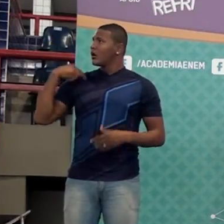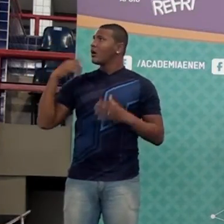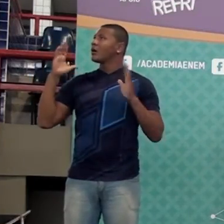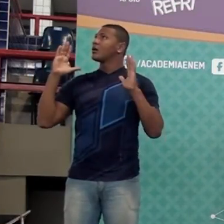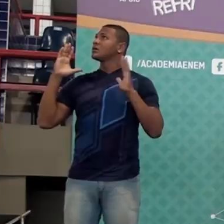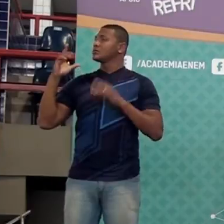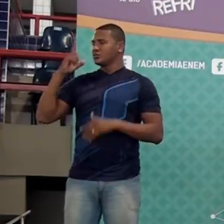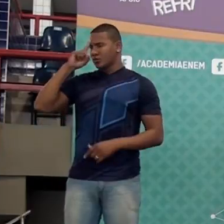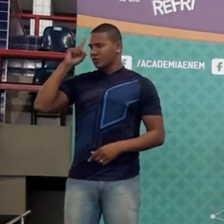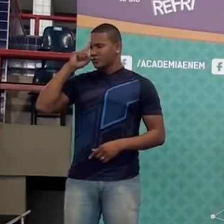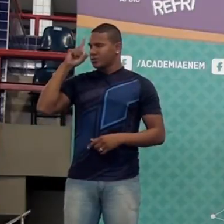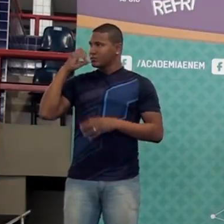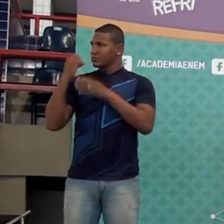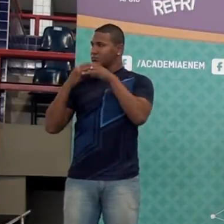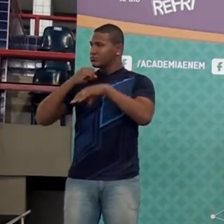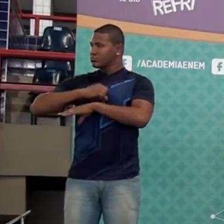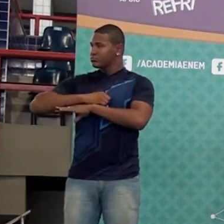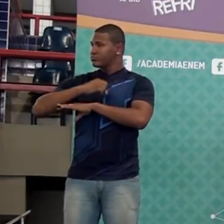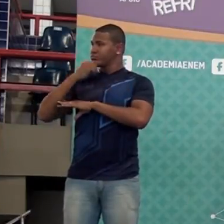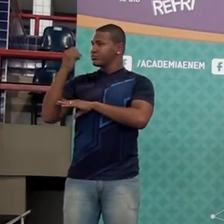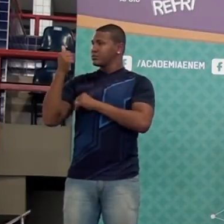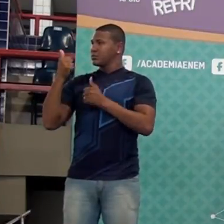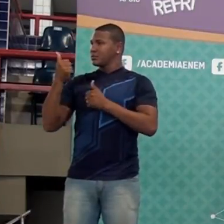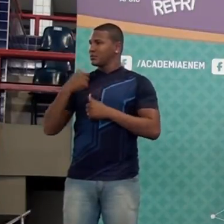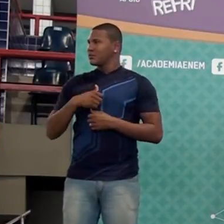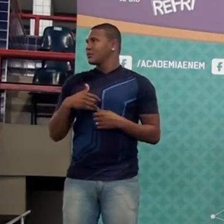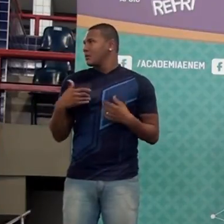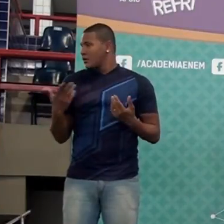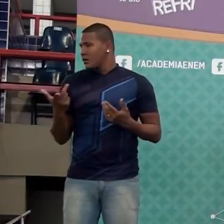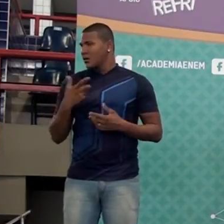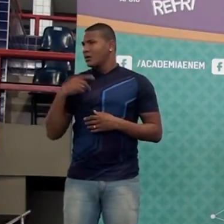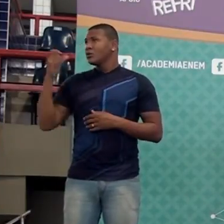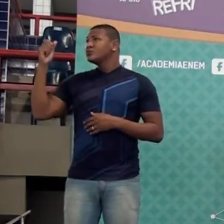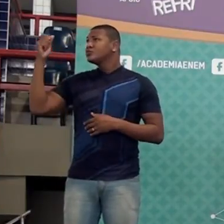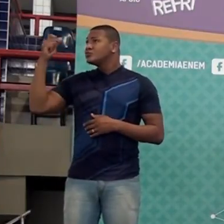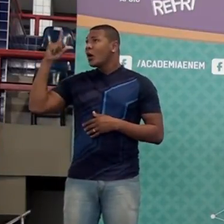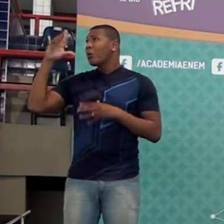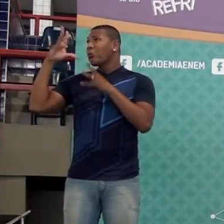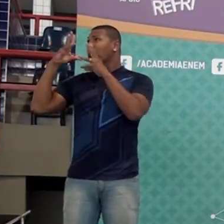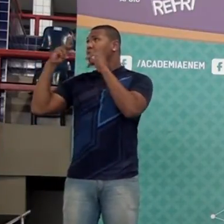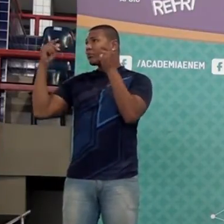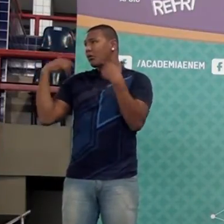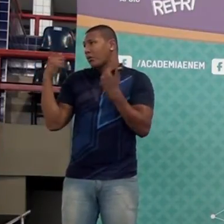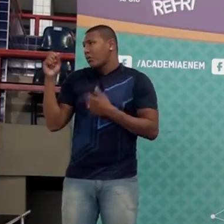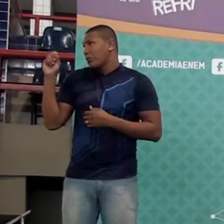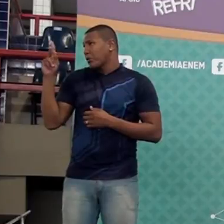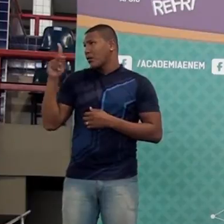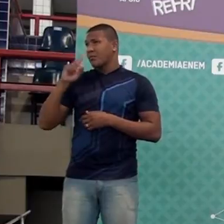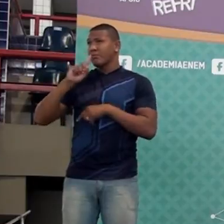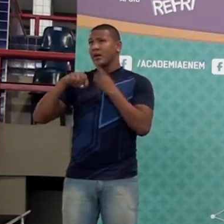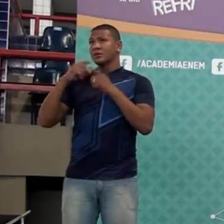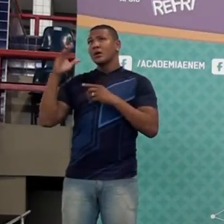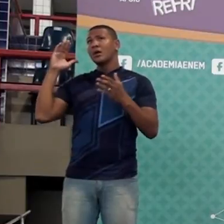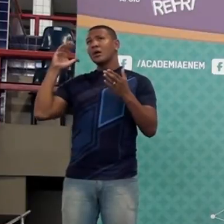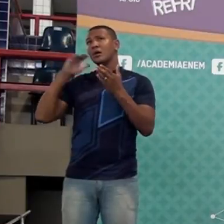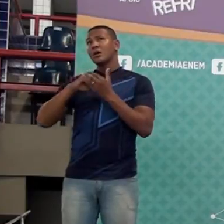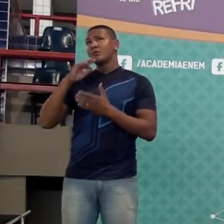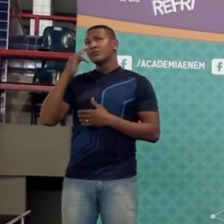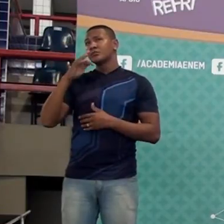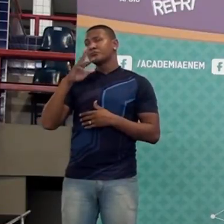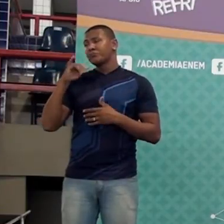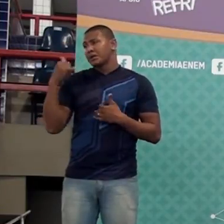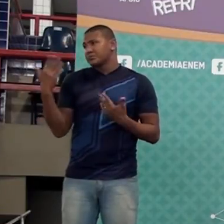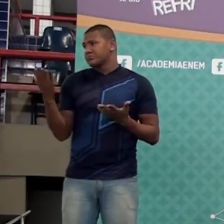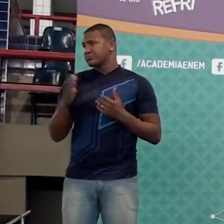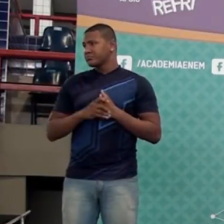acabar. Vai, no dia que o sol acabar, o nosso planeta também acaba. Então, até a gente viver, vai ter energia solar, tá? Então, ela é renovável.